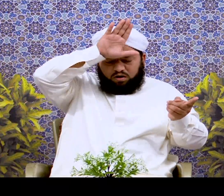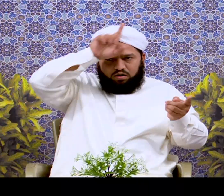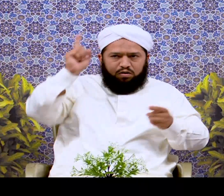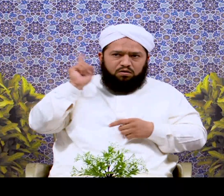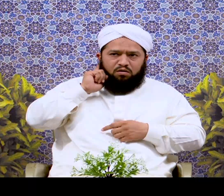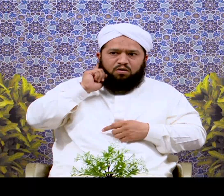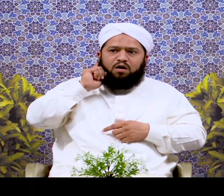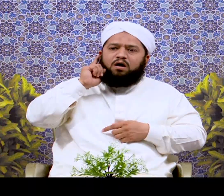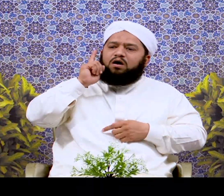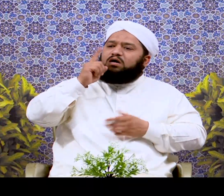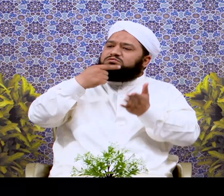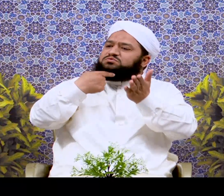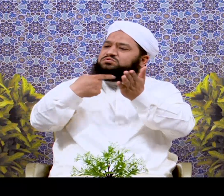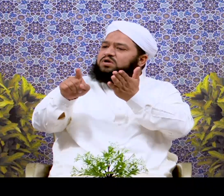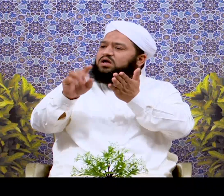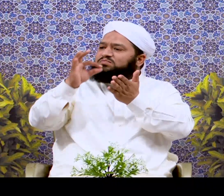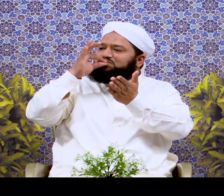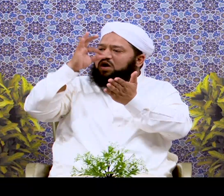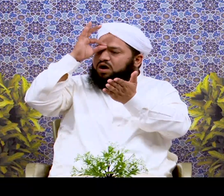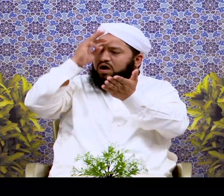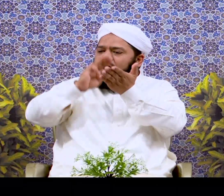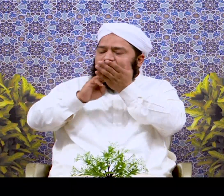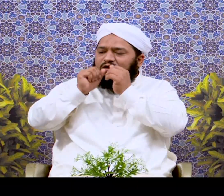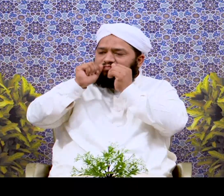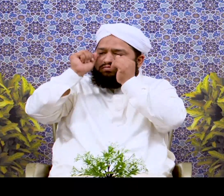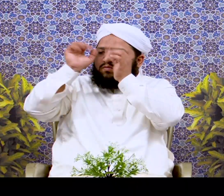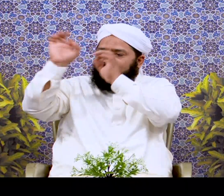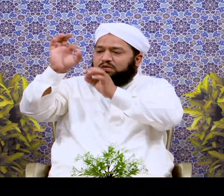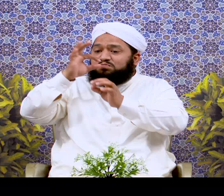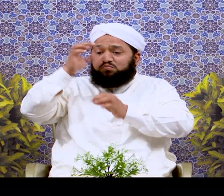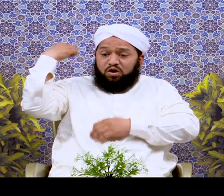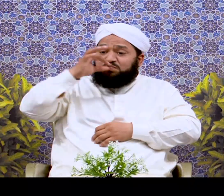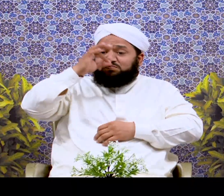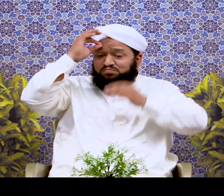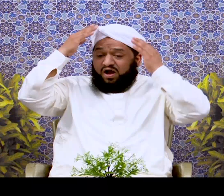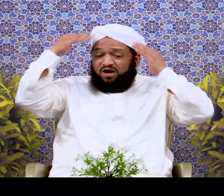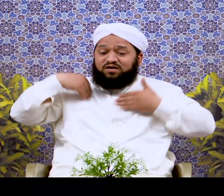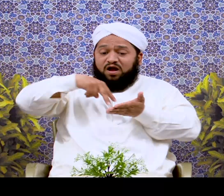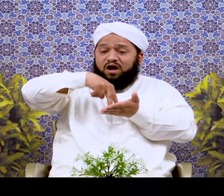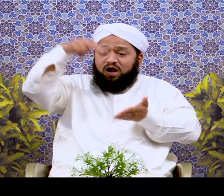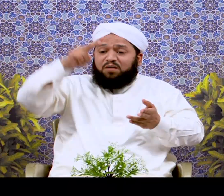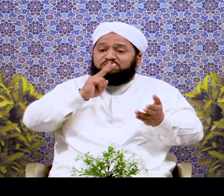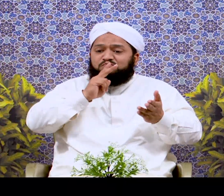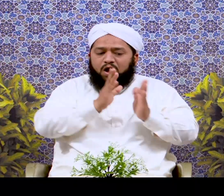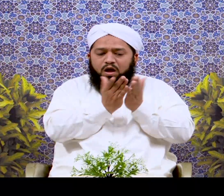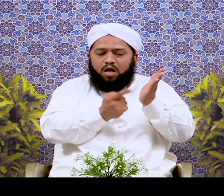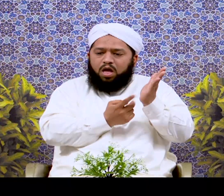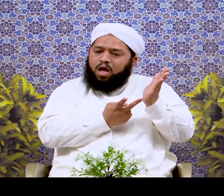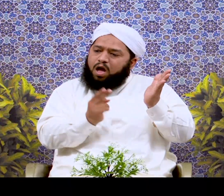گیا کہ یہ وہی نبی ہیں جن کے تشریف لانے کی خوشخبری حضرت عیسیٰ علیہ السلام نے دی تھی۔ حضرت ابو سفیان